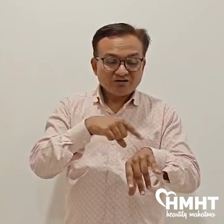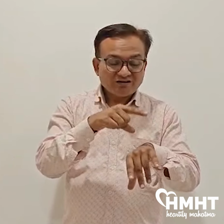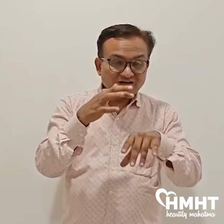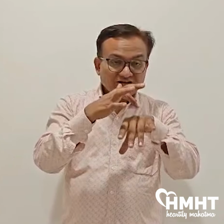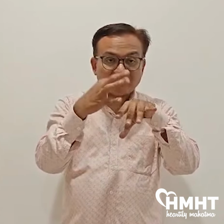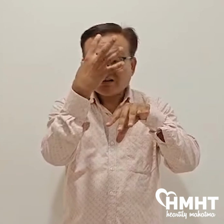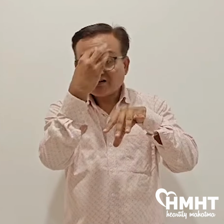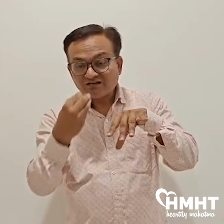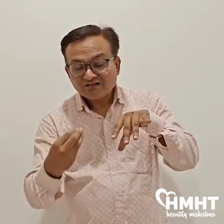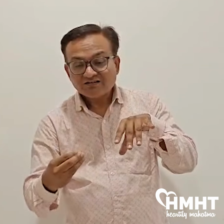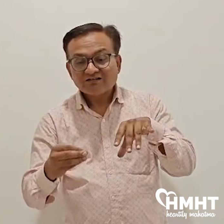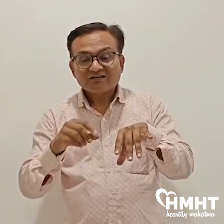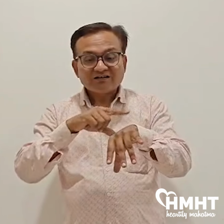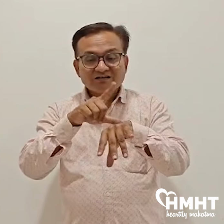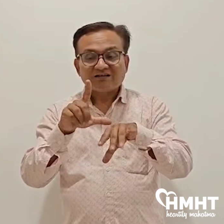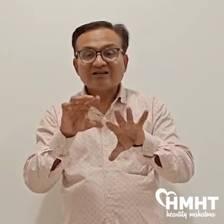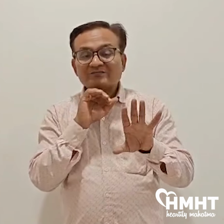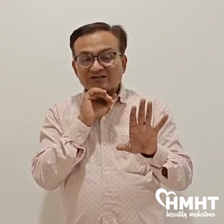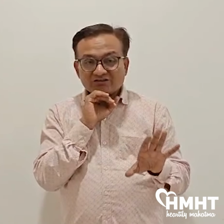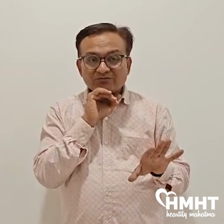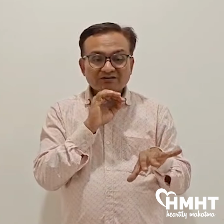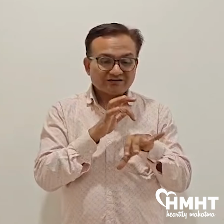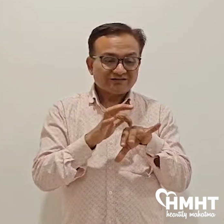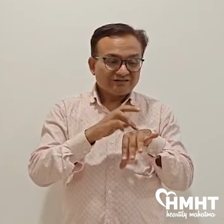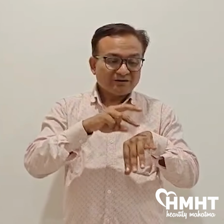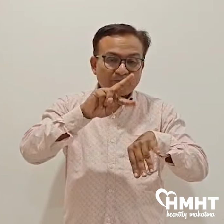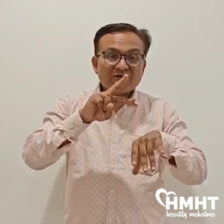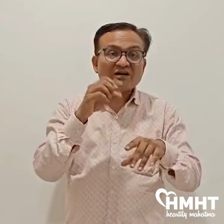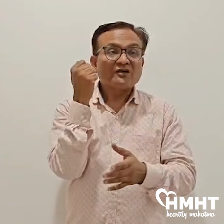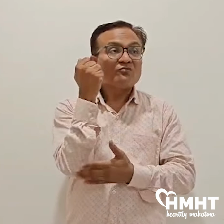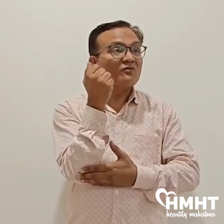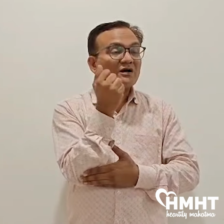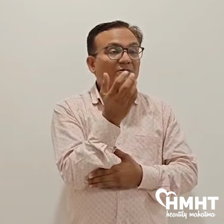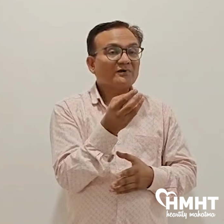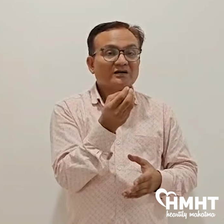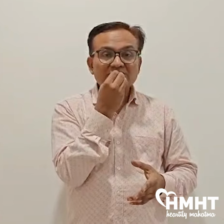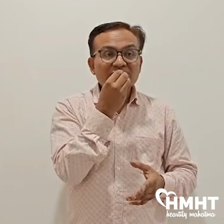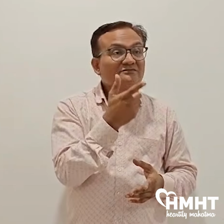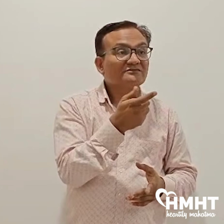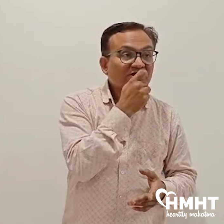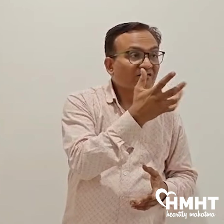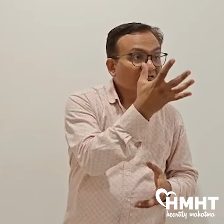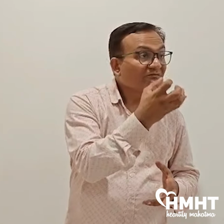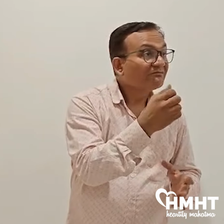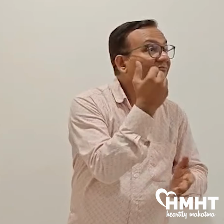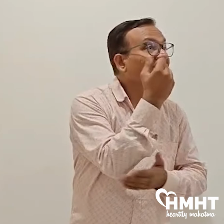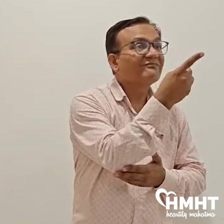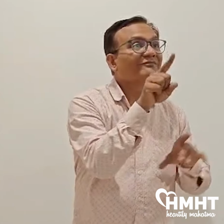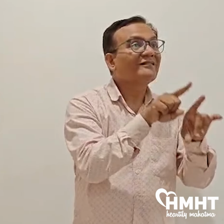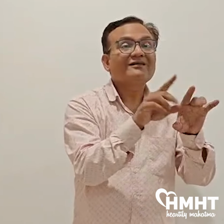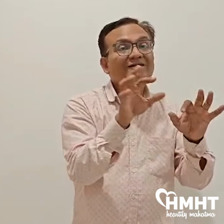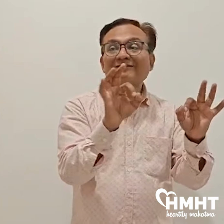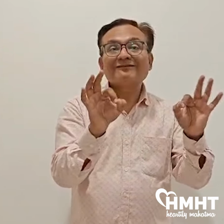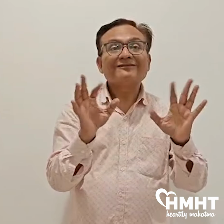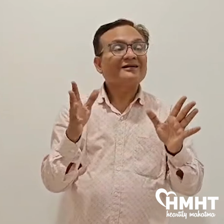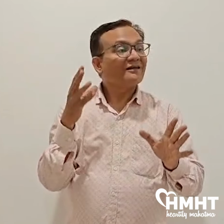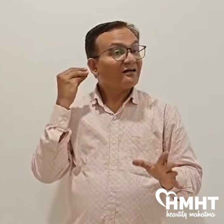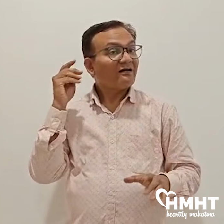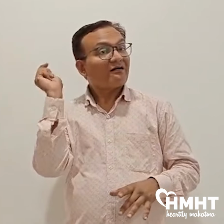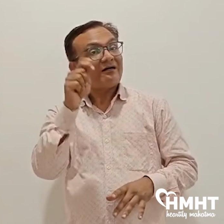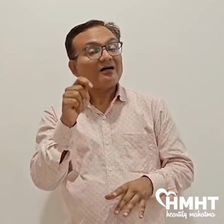નહીં? રાત્રે 2 વાગે તમે મમરા અને ચણા લેવા જાઓ તો મળે તમને 200 કિલો? પકડીને મારે